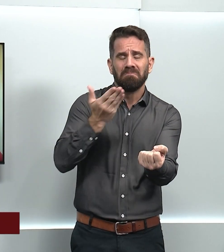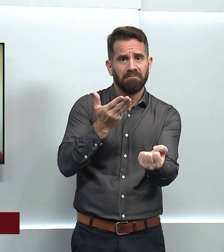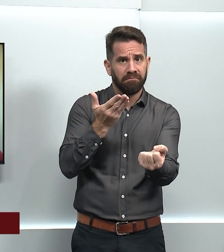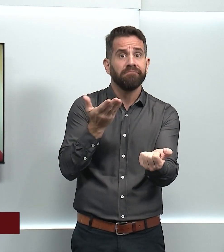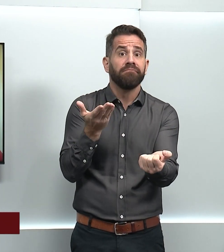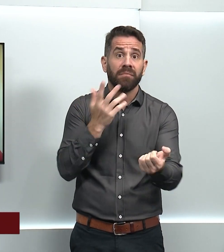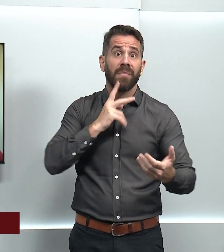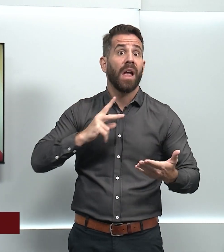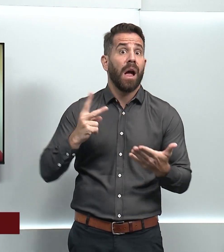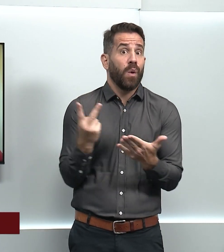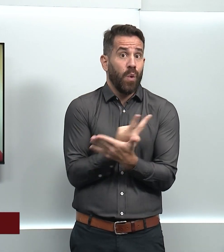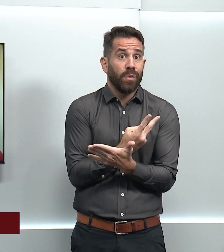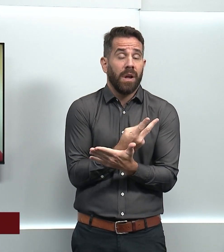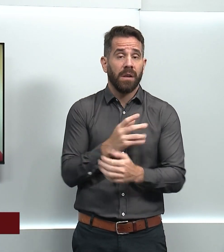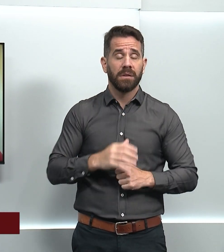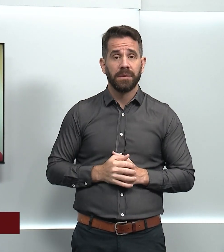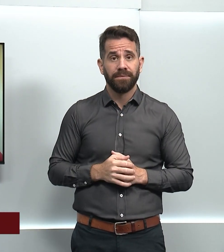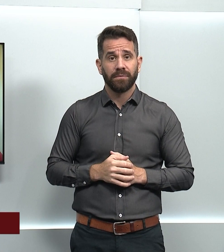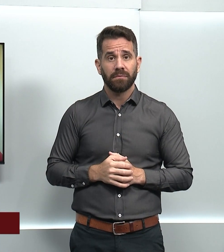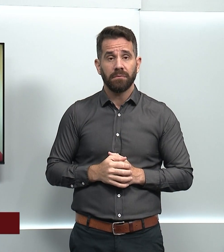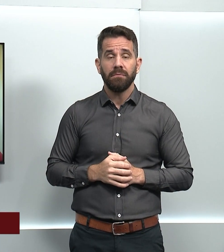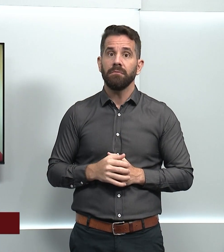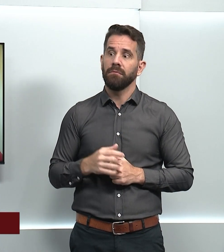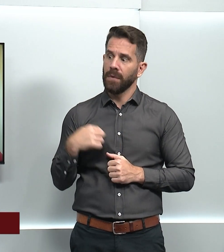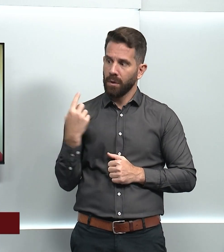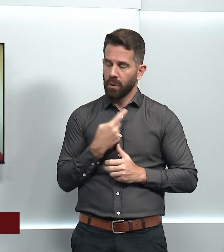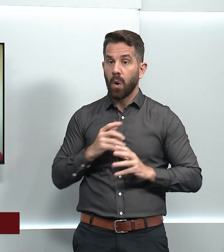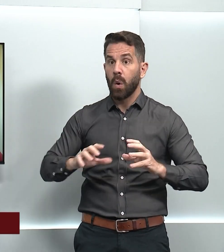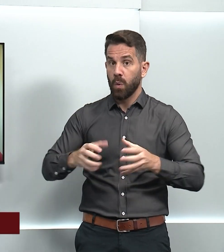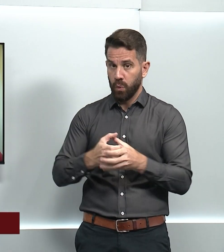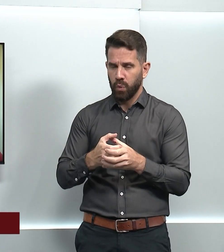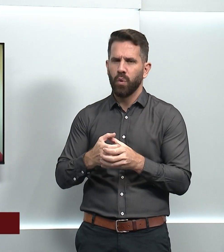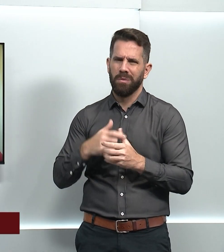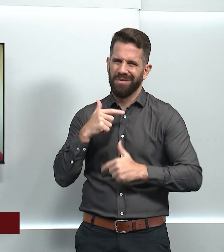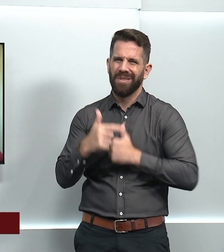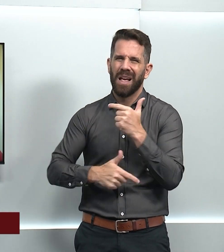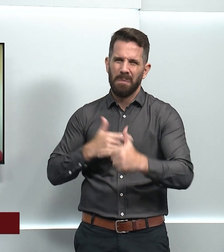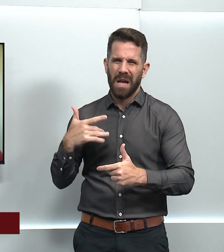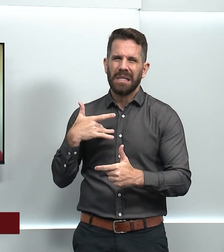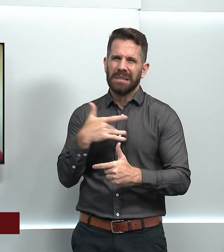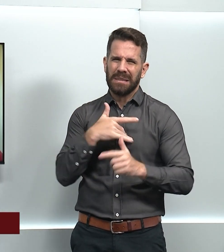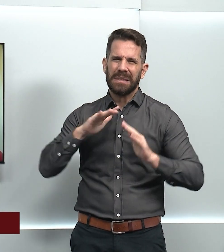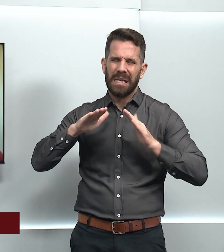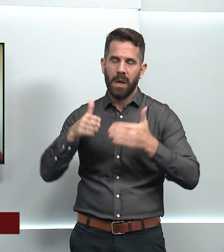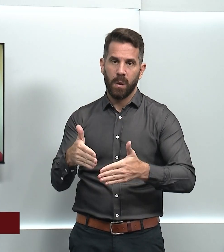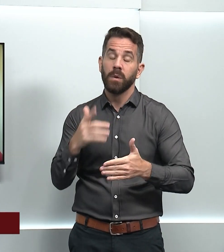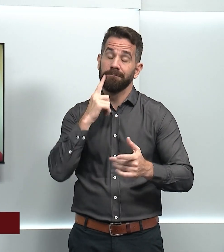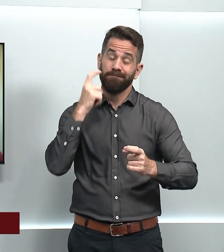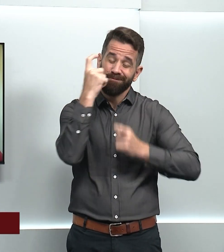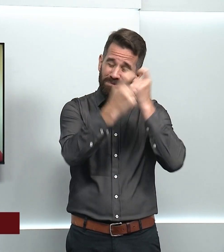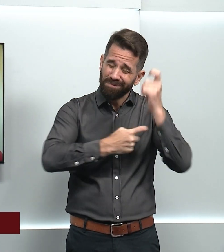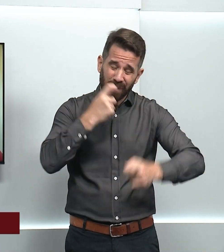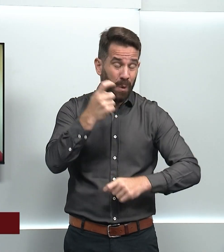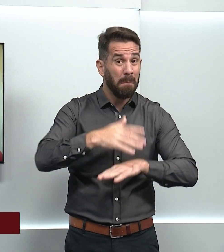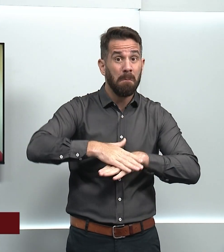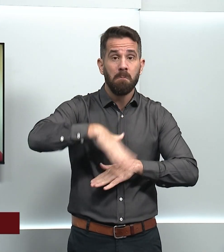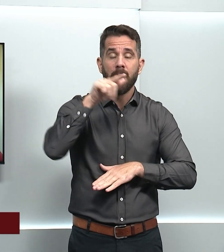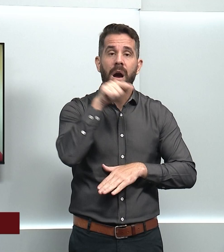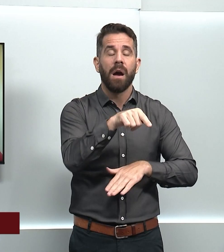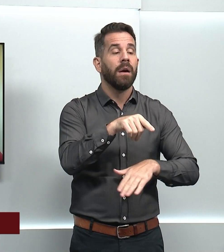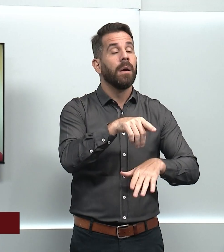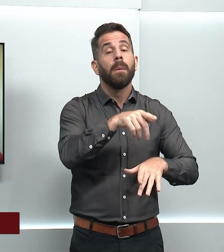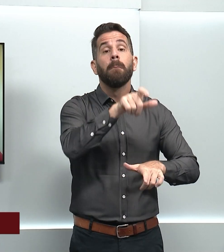imediato. Uma coisa que a gente preocupa muito, né, que você falou, Camila, é a evasão escolar. Muito